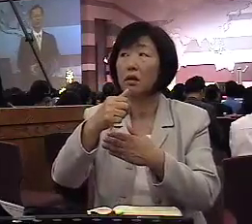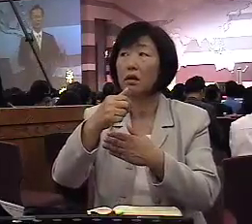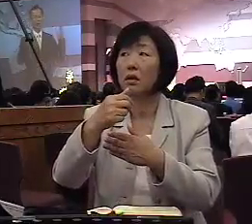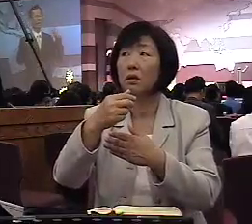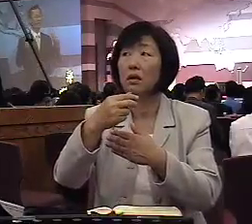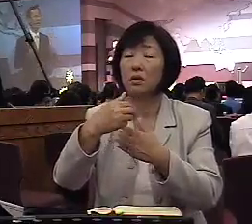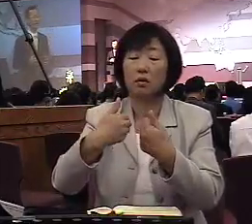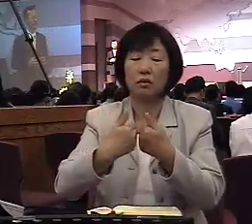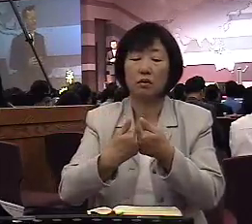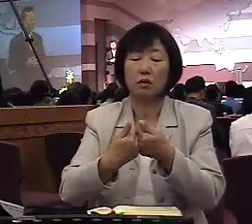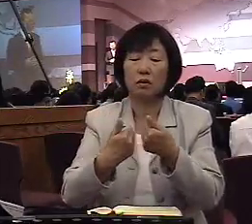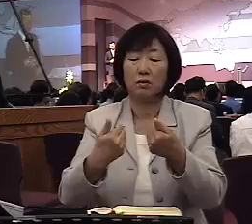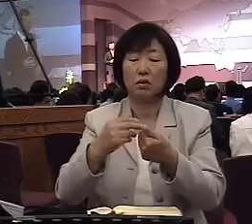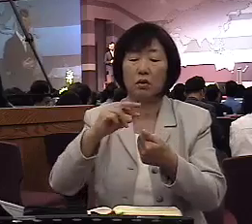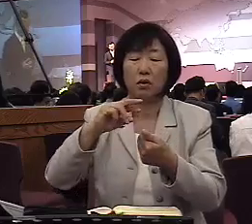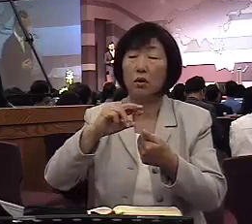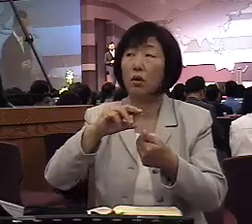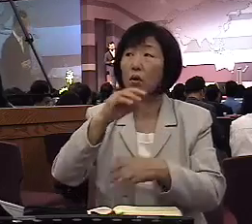원래 모습으로 돌아가더라.